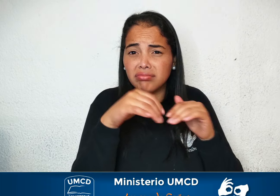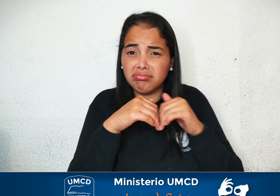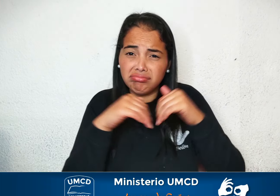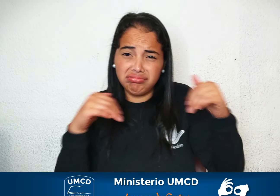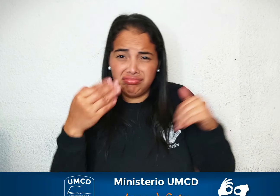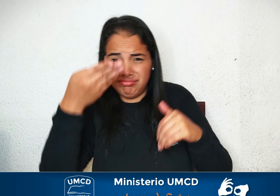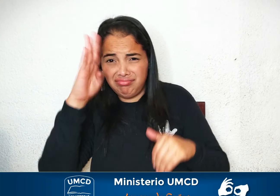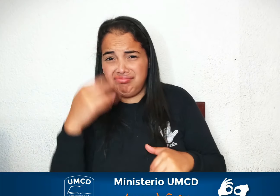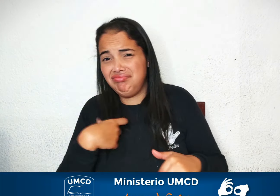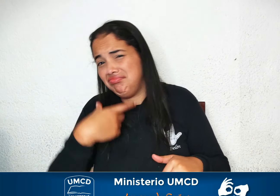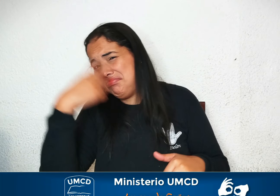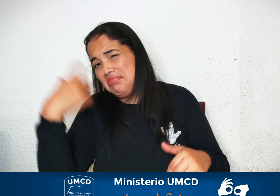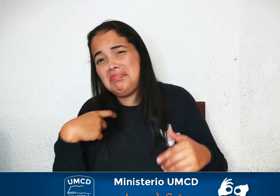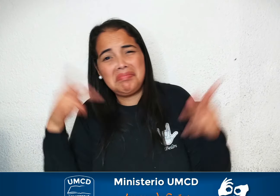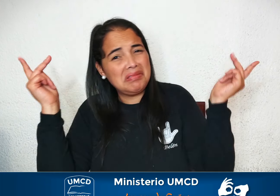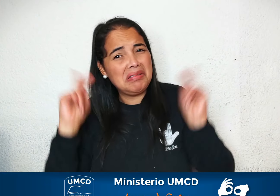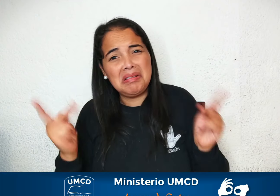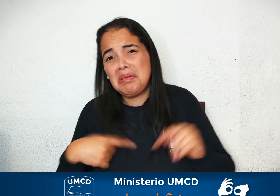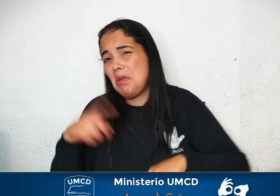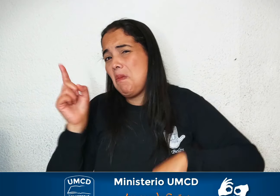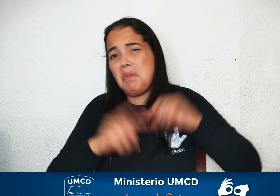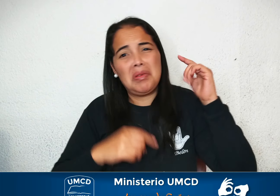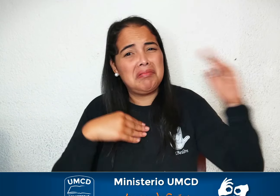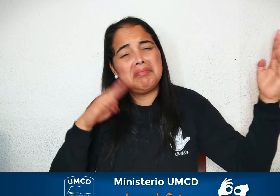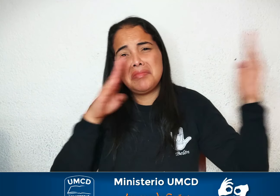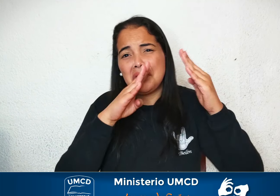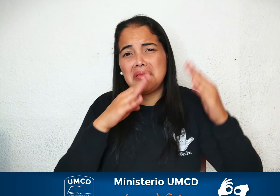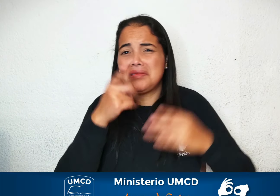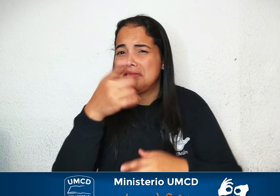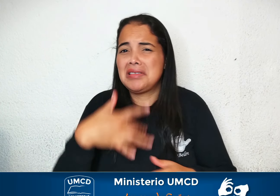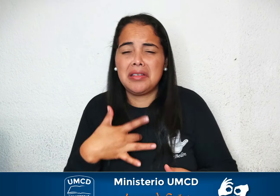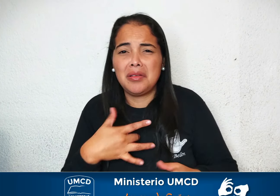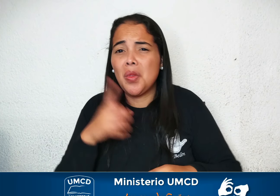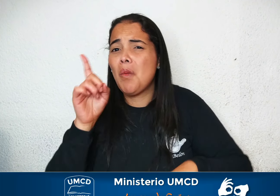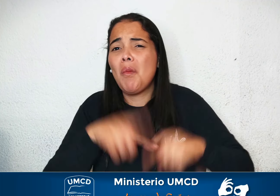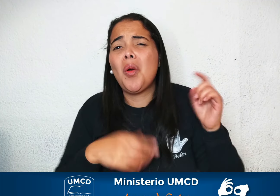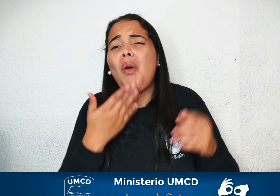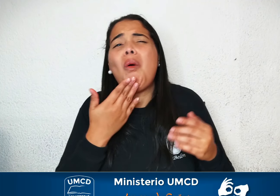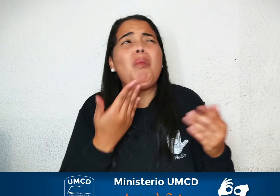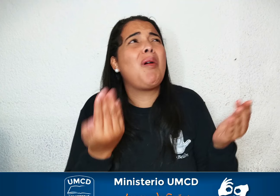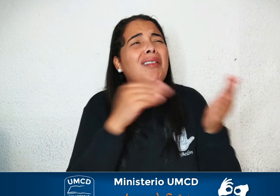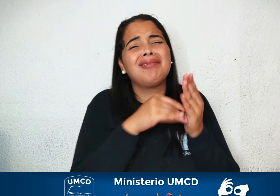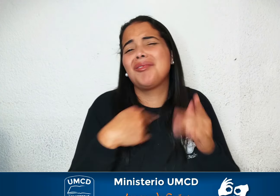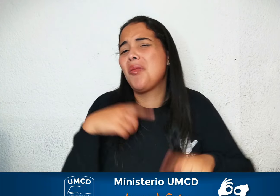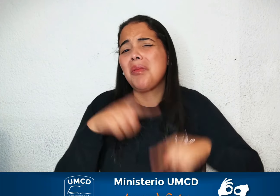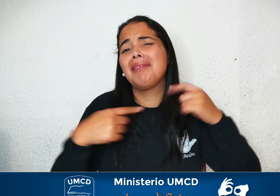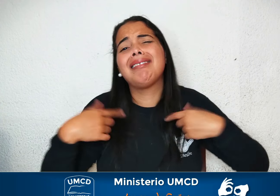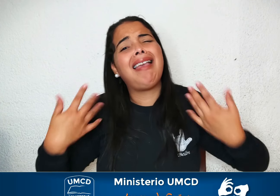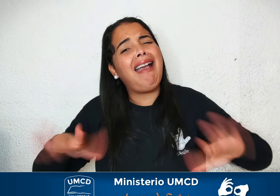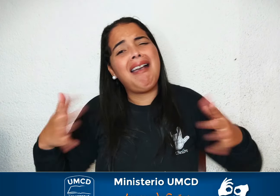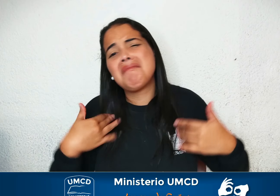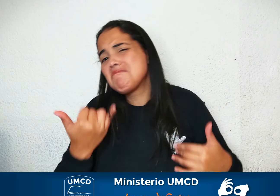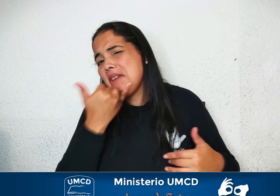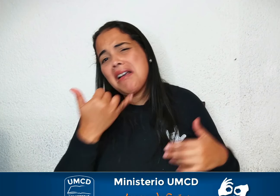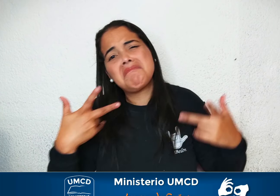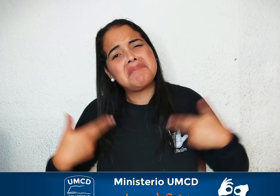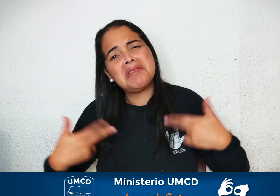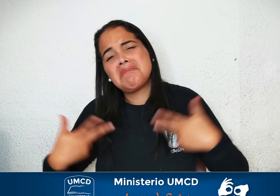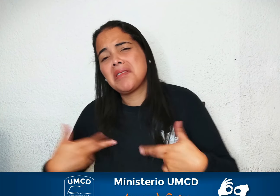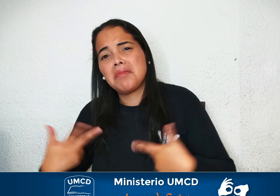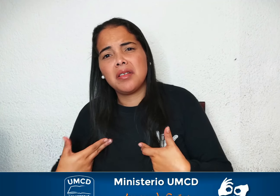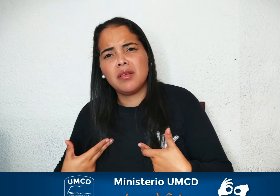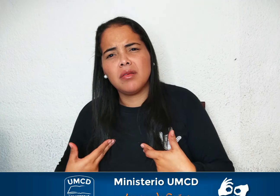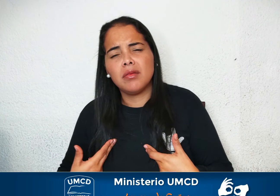de ellos que se siente mal cuando comete un pecado y no sabe cómo regresar a esa relación con